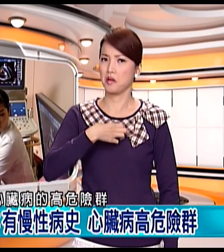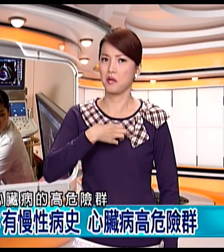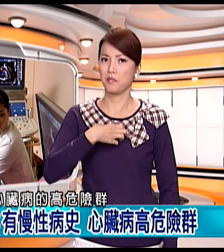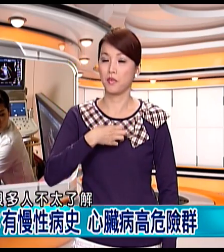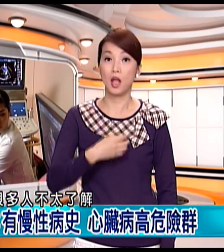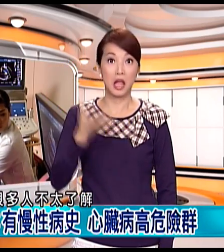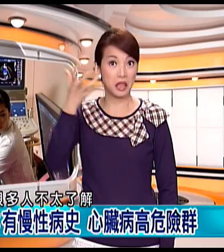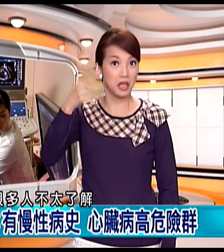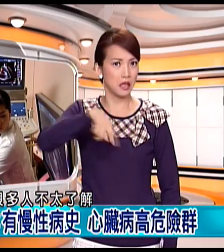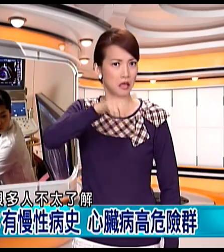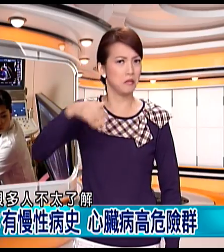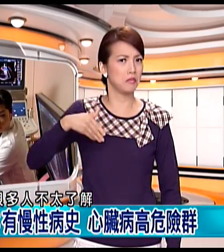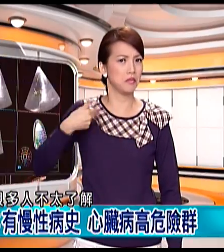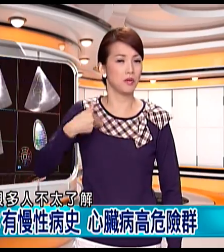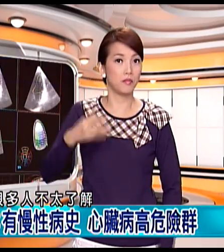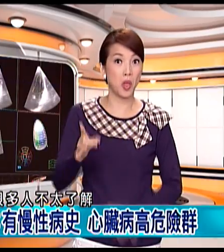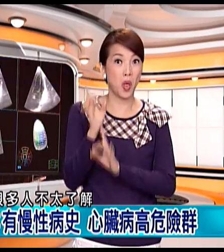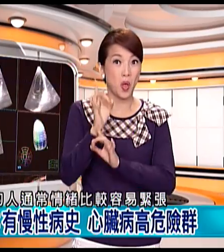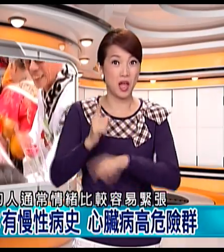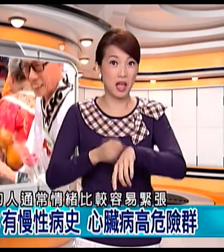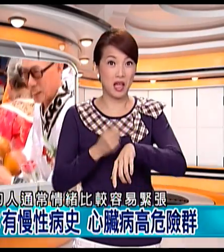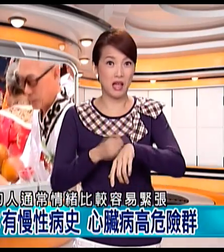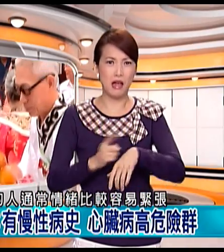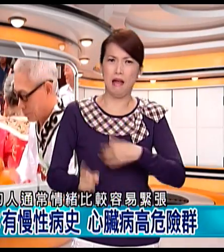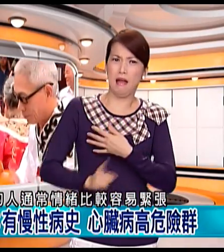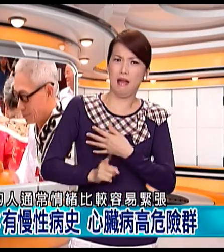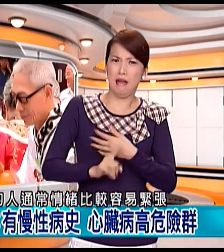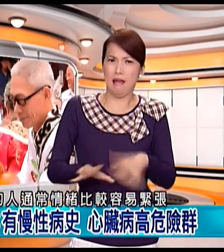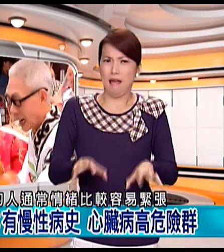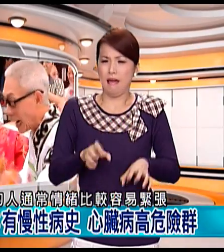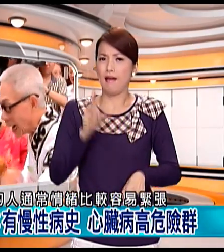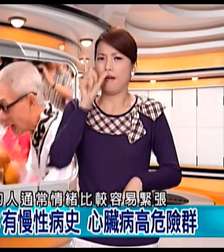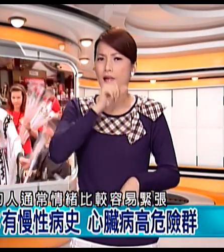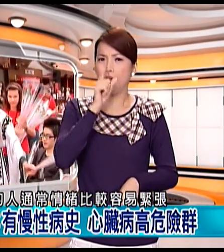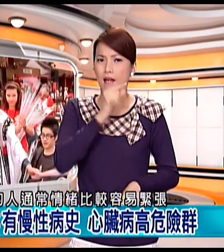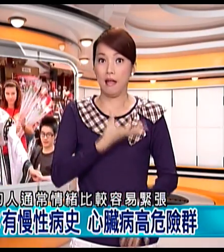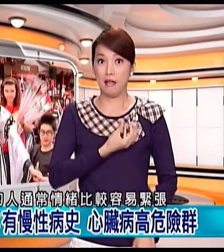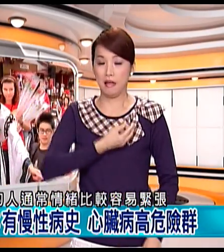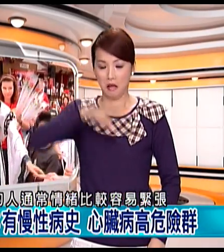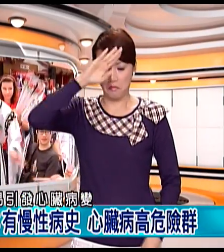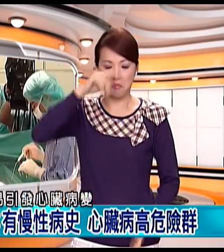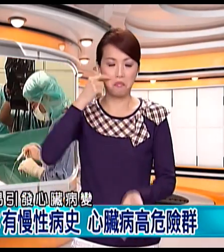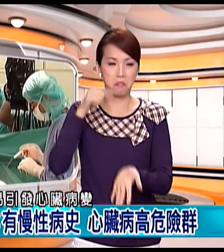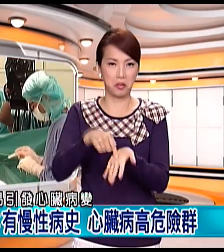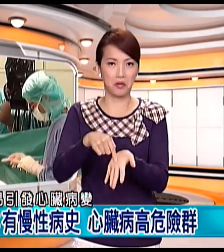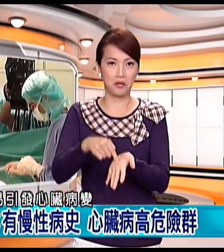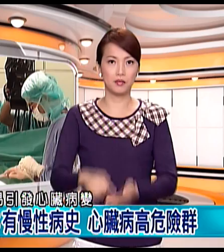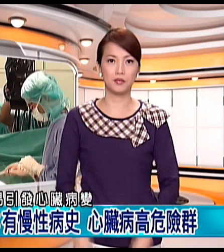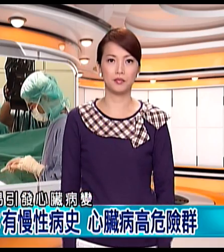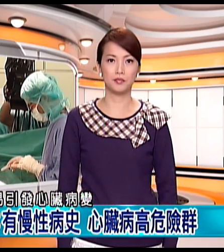可能很多人不太了解，过世的人通常情绪比较容易紧张，也容易引发心脏病变。